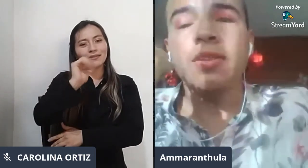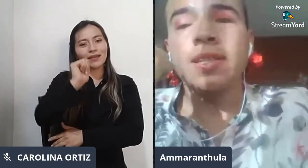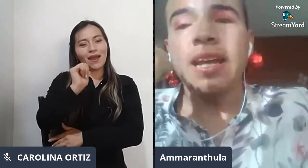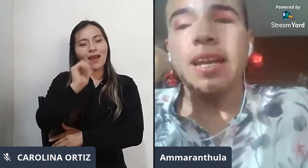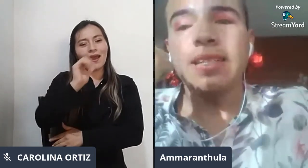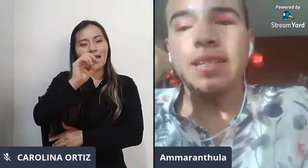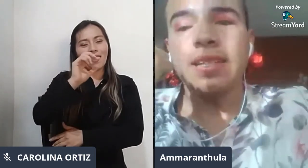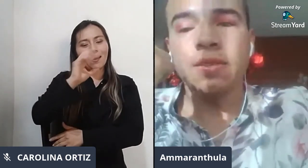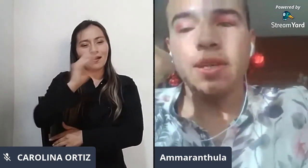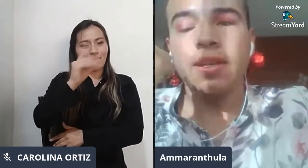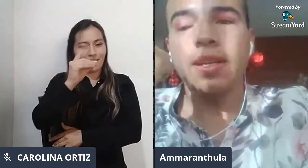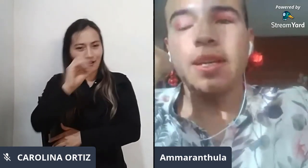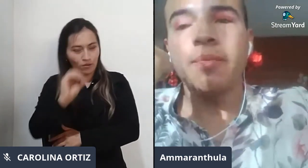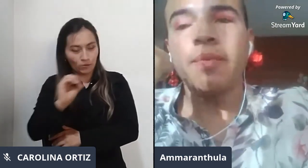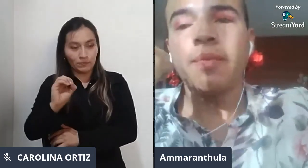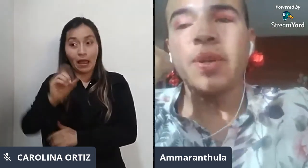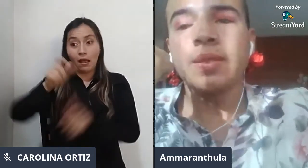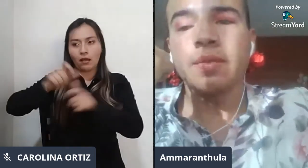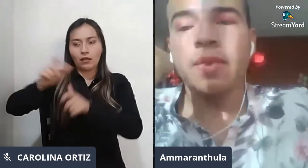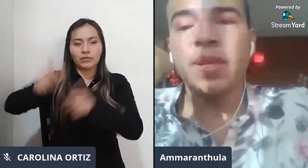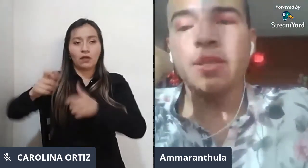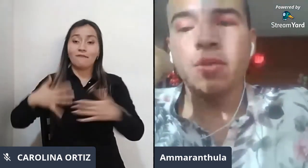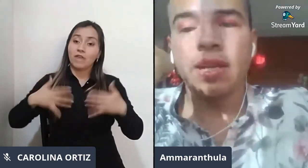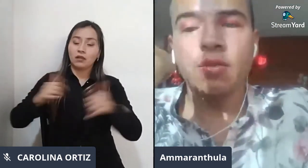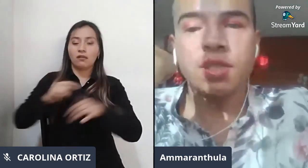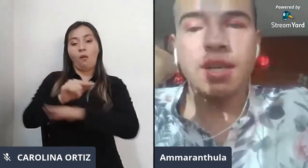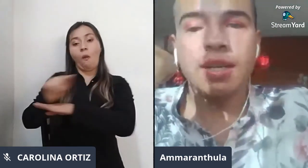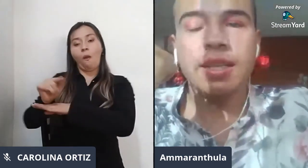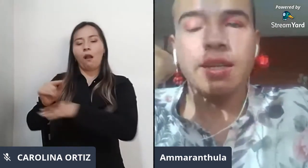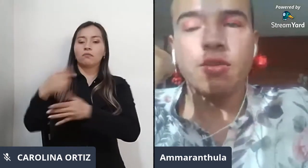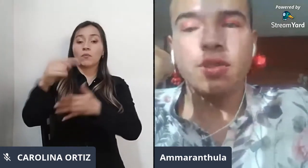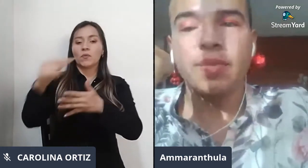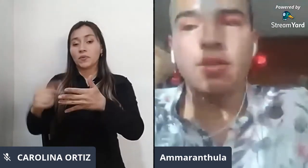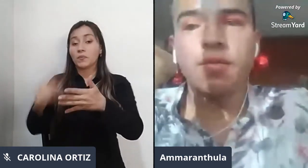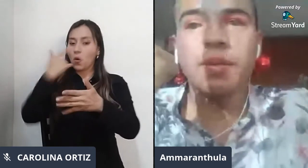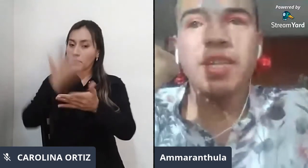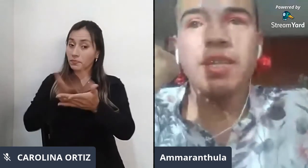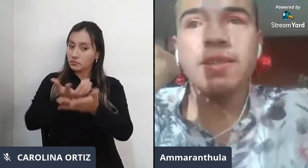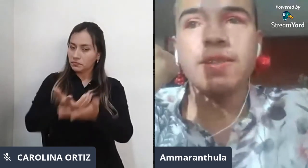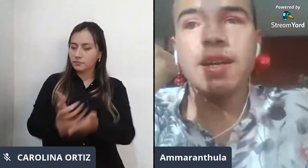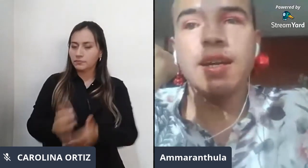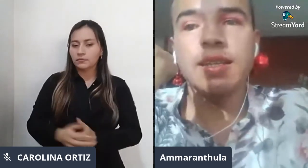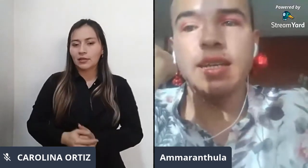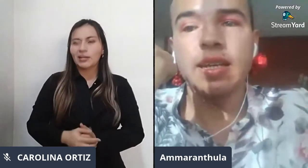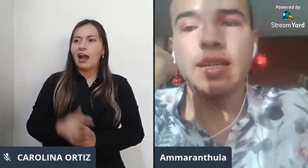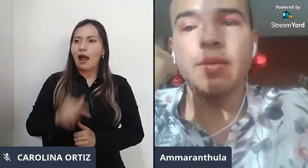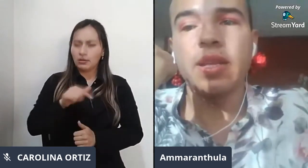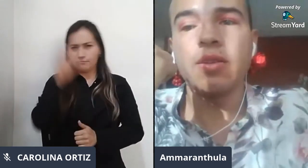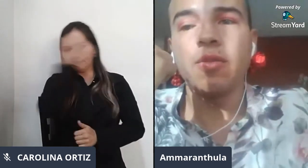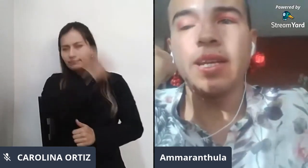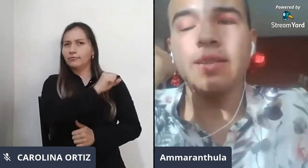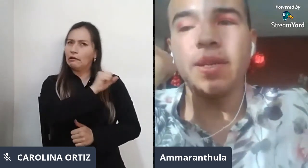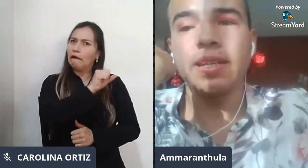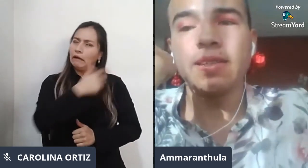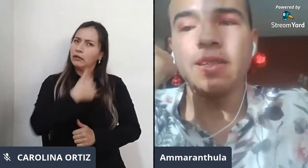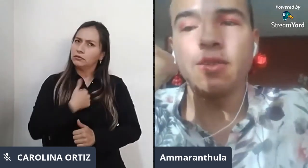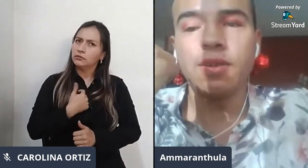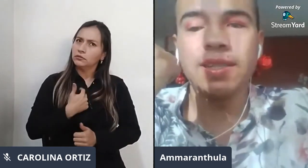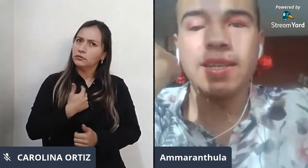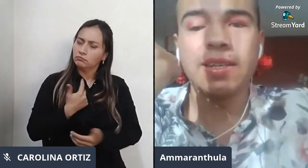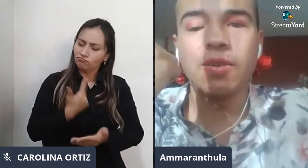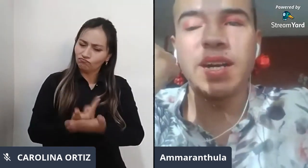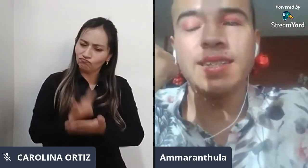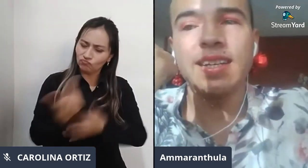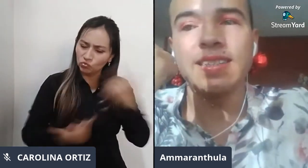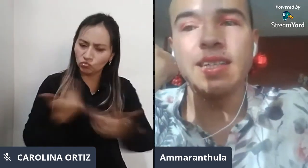Bueno, entonces a raíz de eso, pues empiezo una lucha de reconocimiento feminista, de no, venga, espere que es que esto